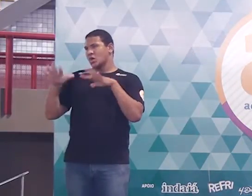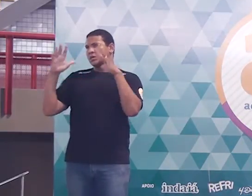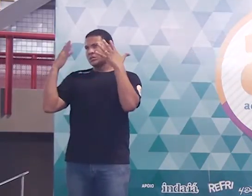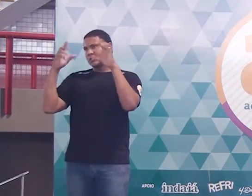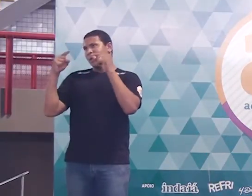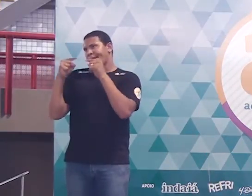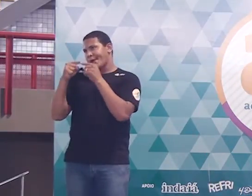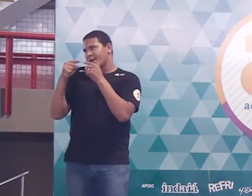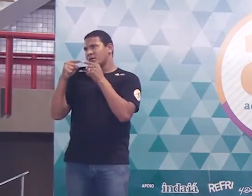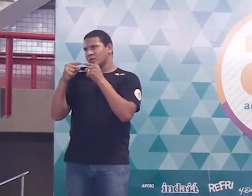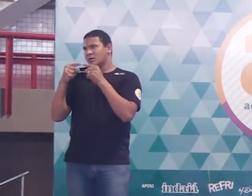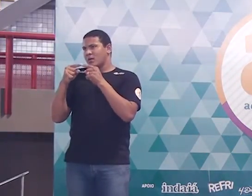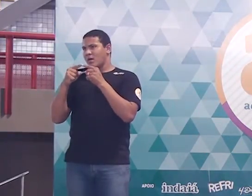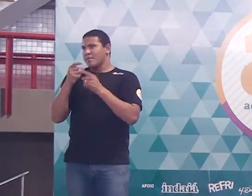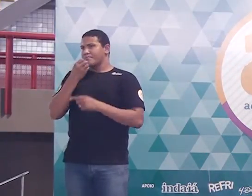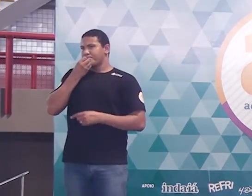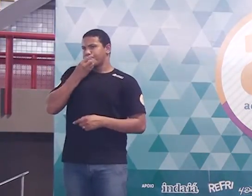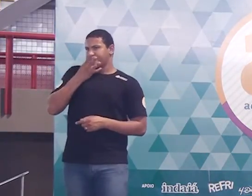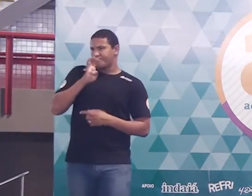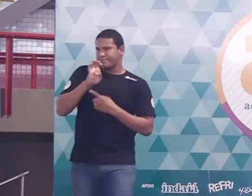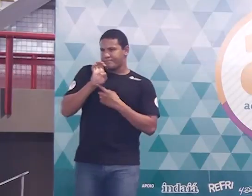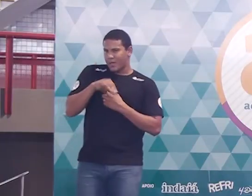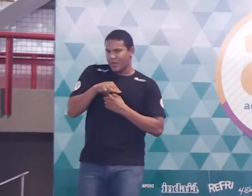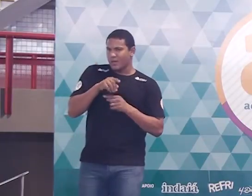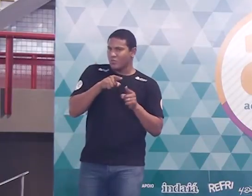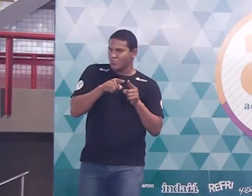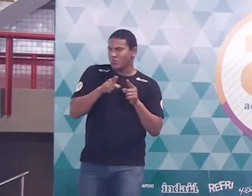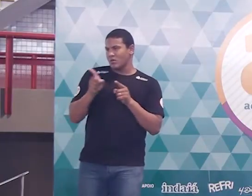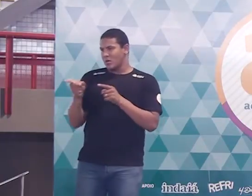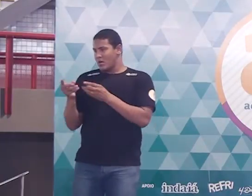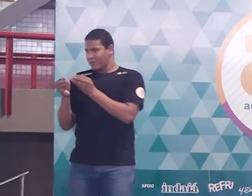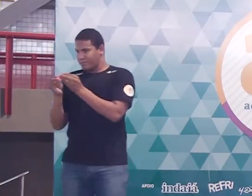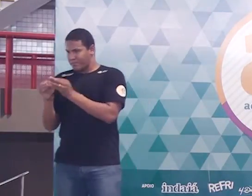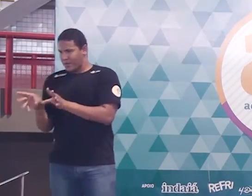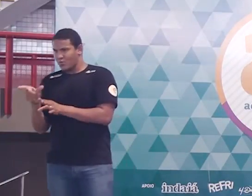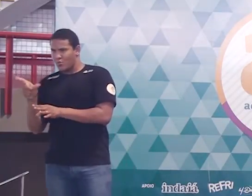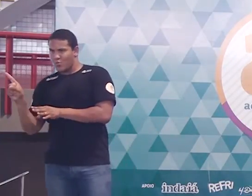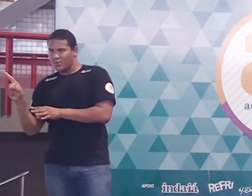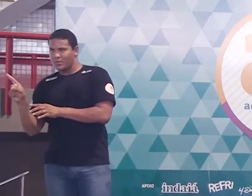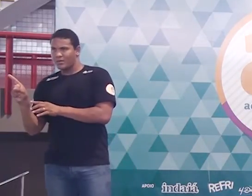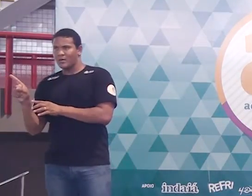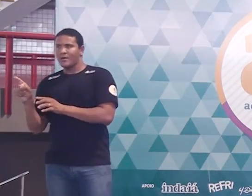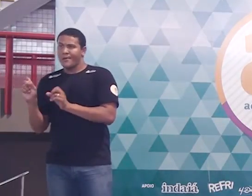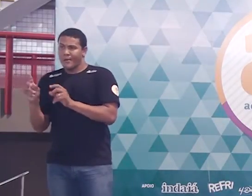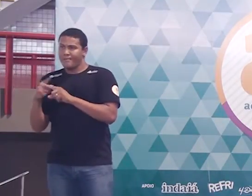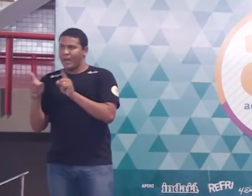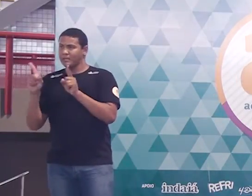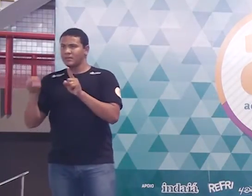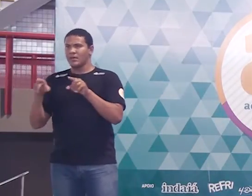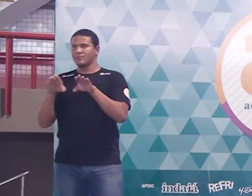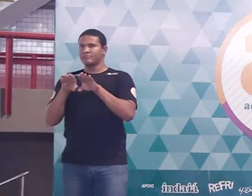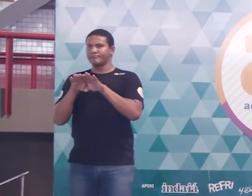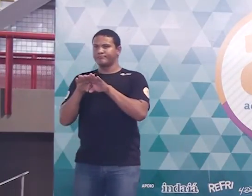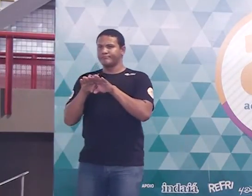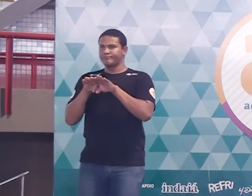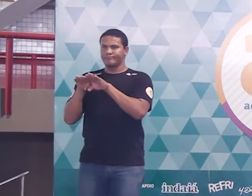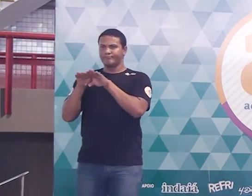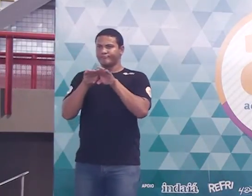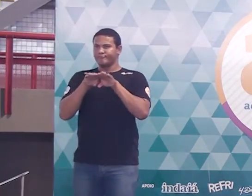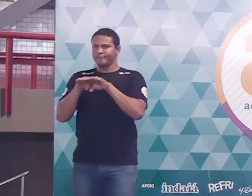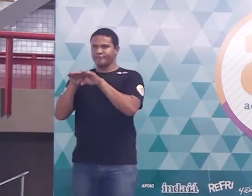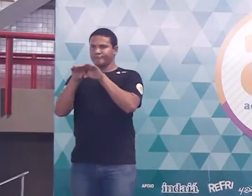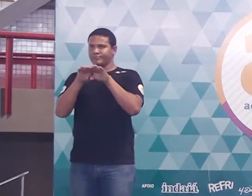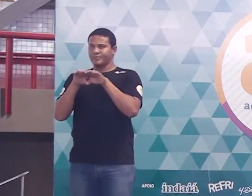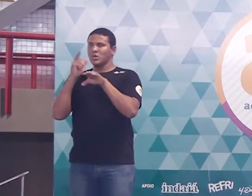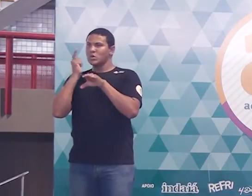de benefício para um e de prejuízo para o outro, mas o predatismo gera equilíbrio no ecossistema. Portanto, o